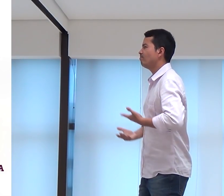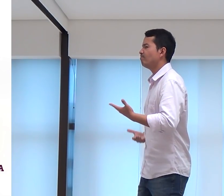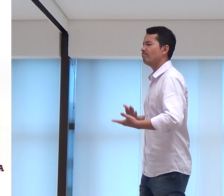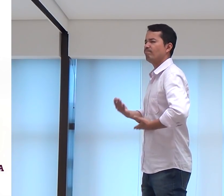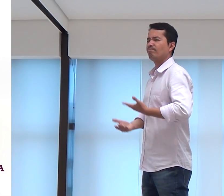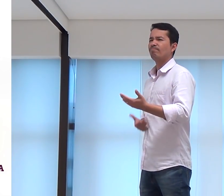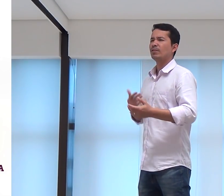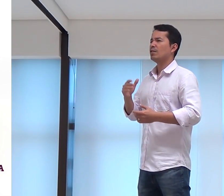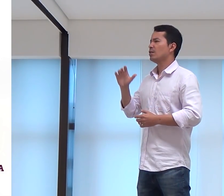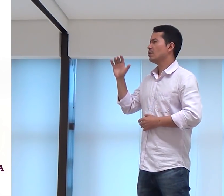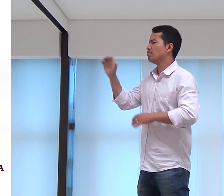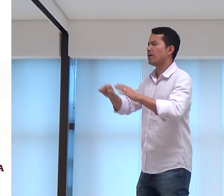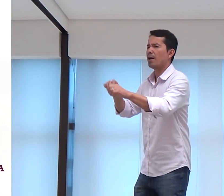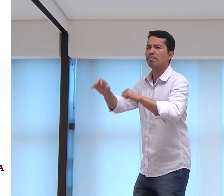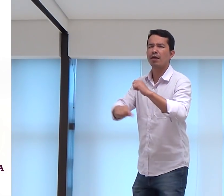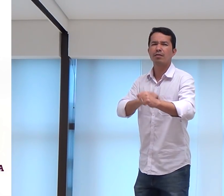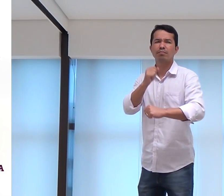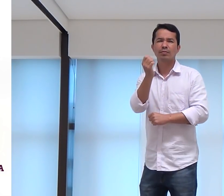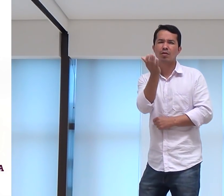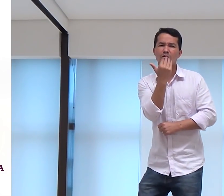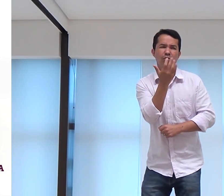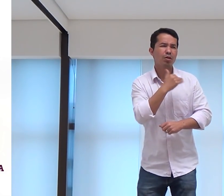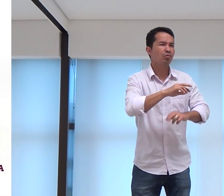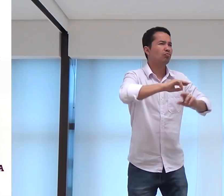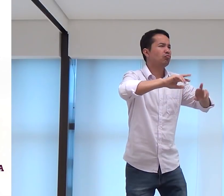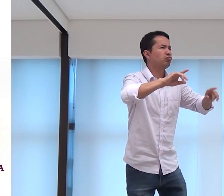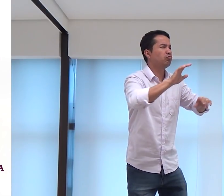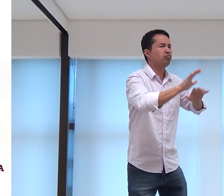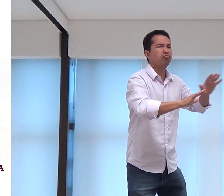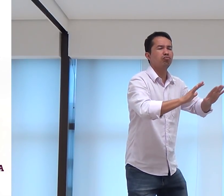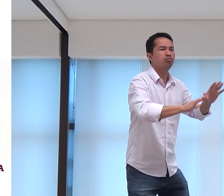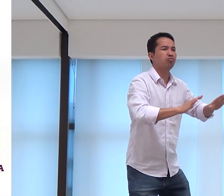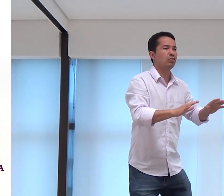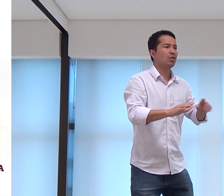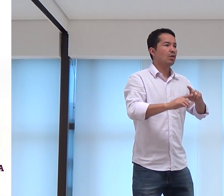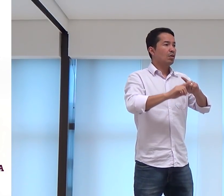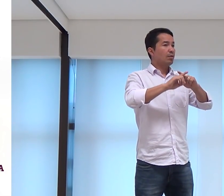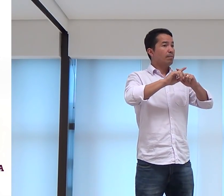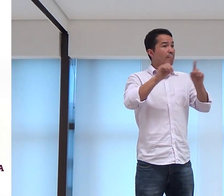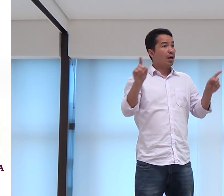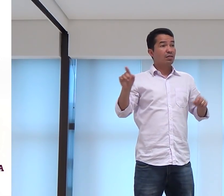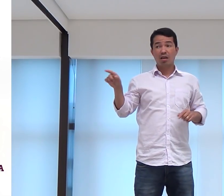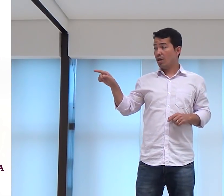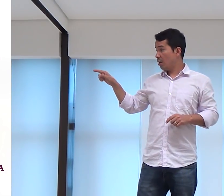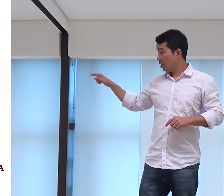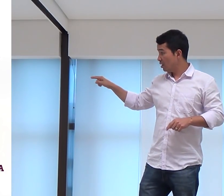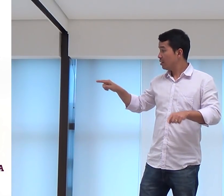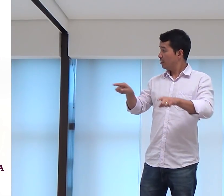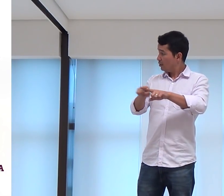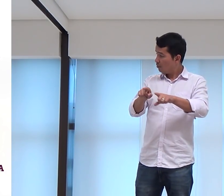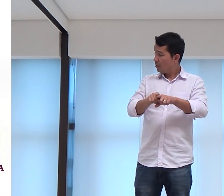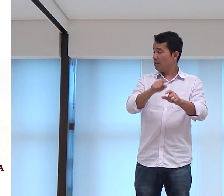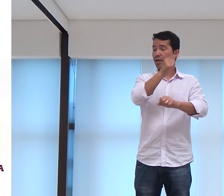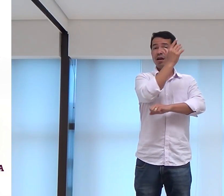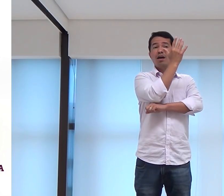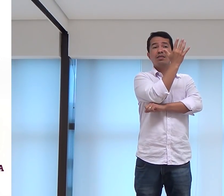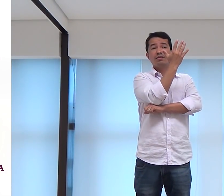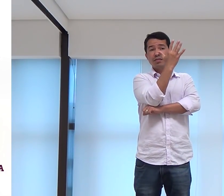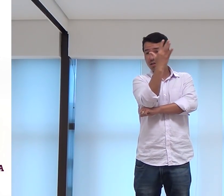Tudo isso para que nós pudéssemos servir a Ele. E também aproveitar, né, no fim de tudo aquilo